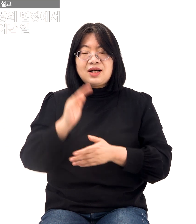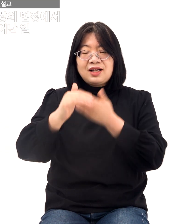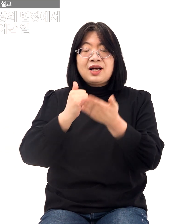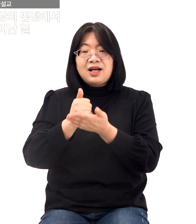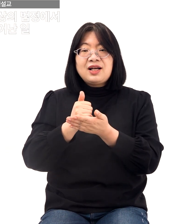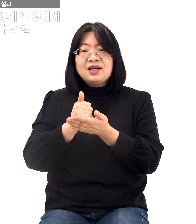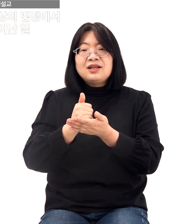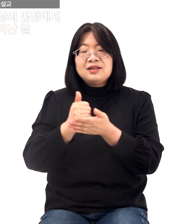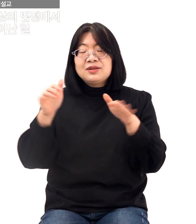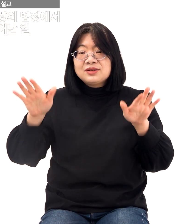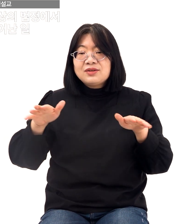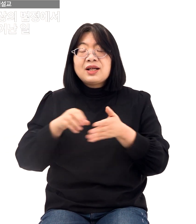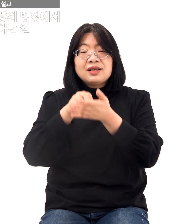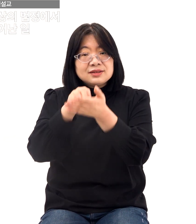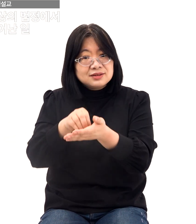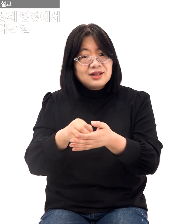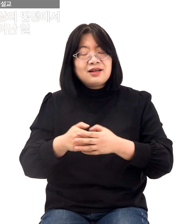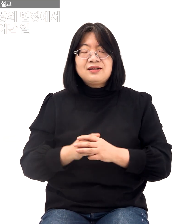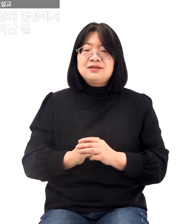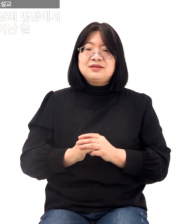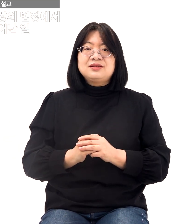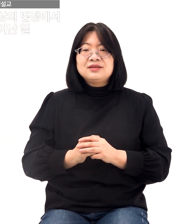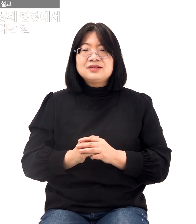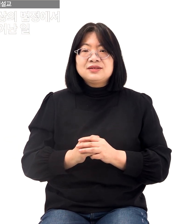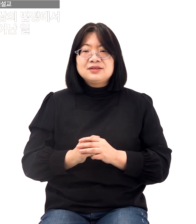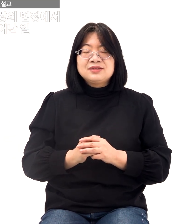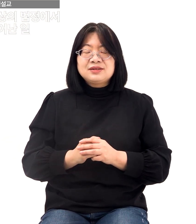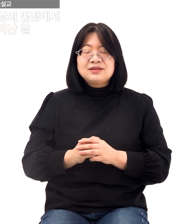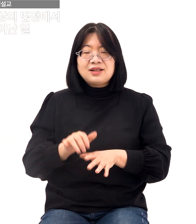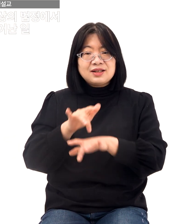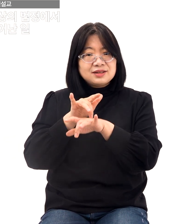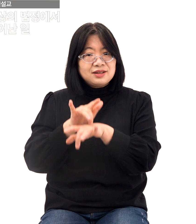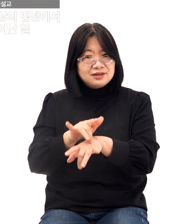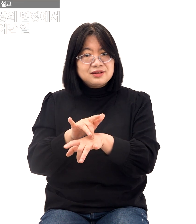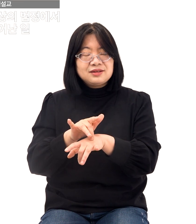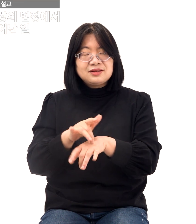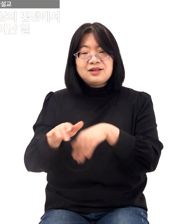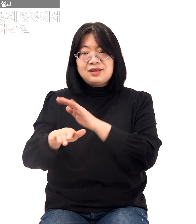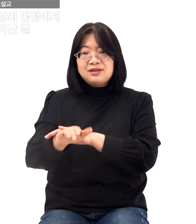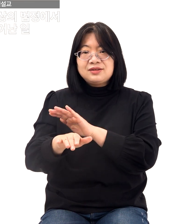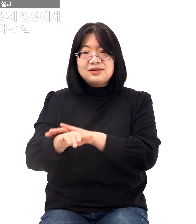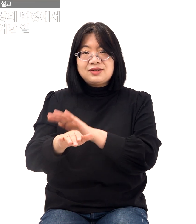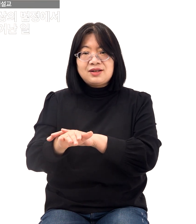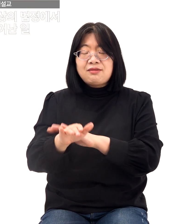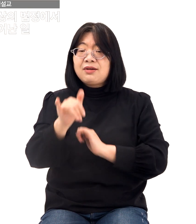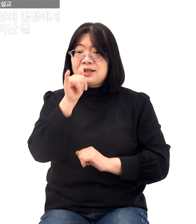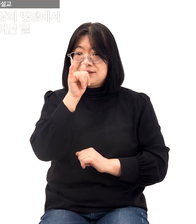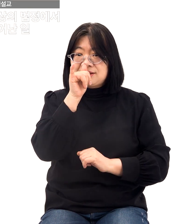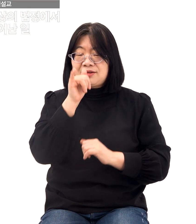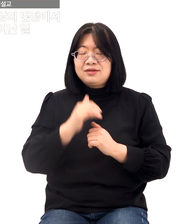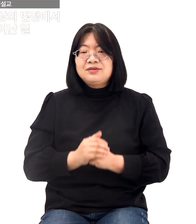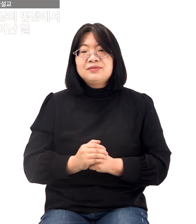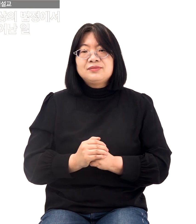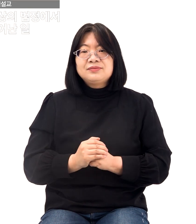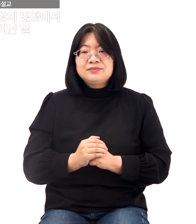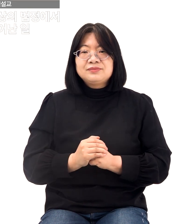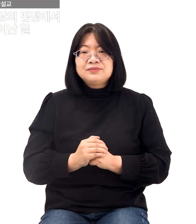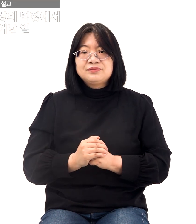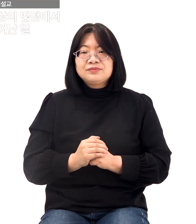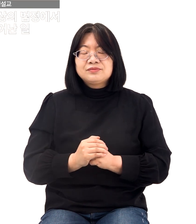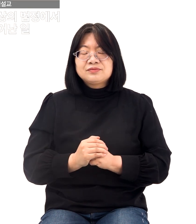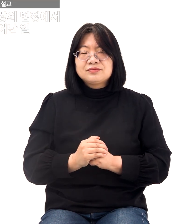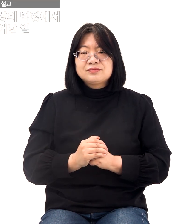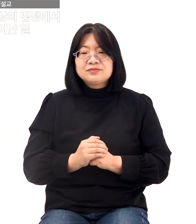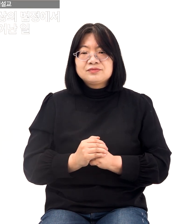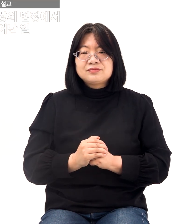천사가 등장을 하죠. 그리고 사탄은 그의 오른쪽에 서서